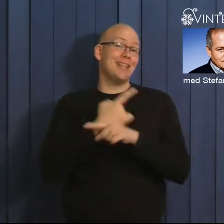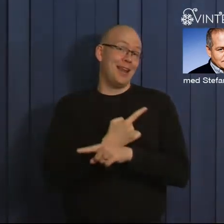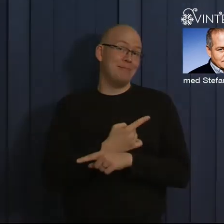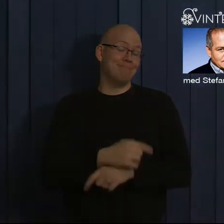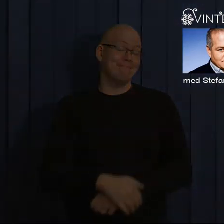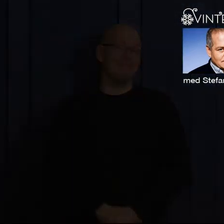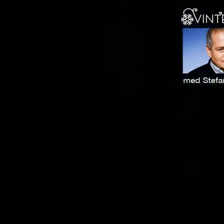klokhet